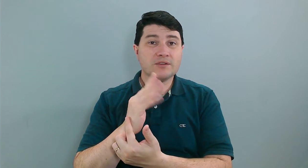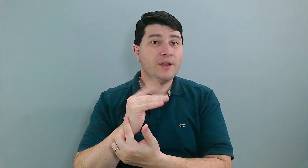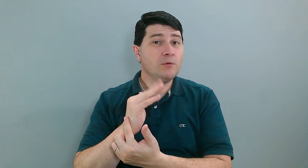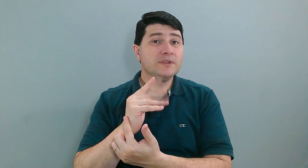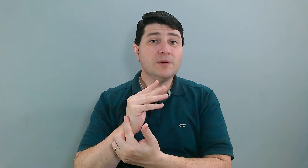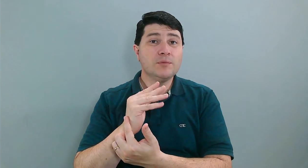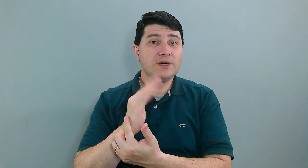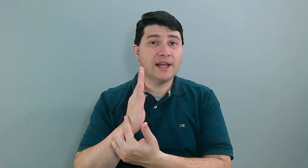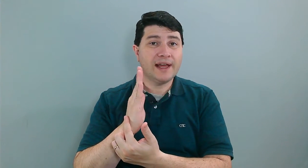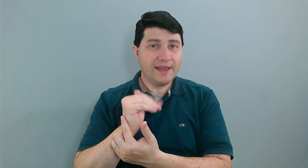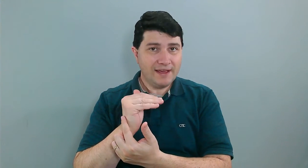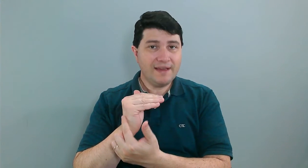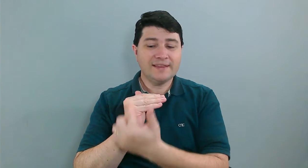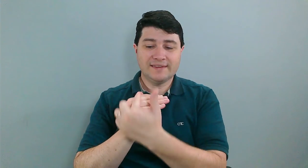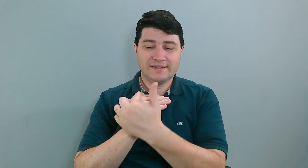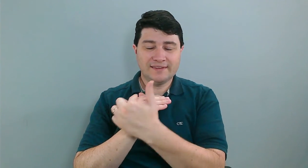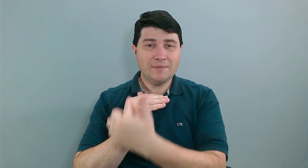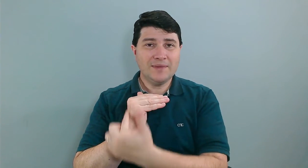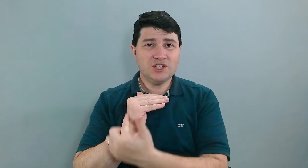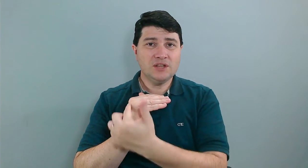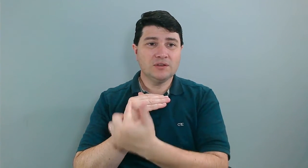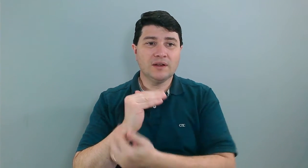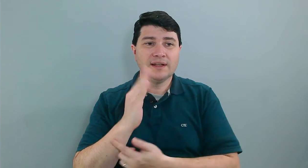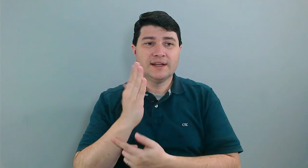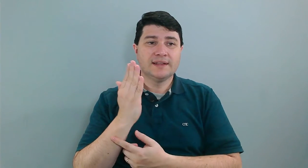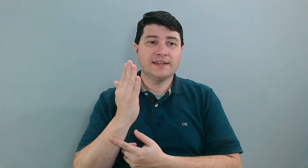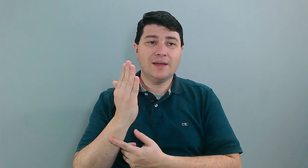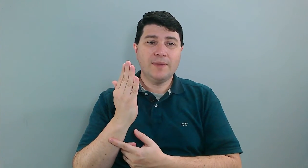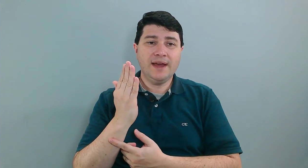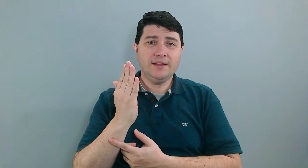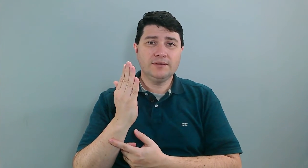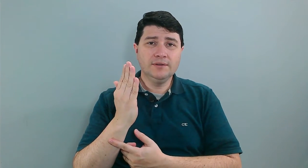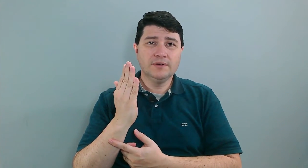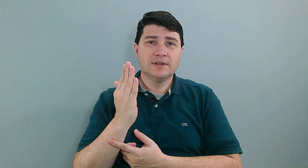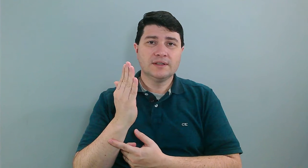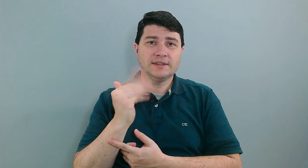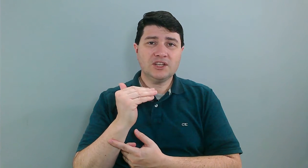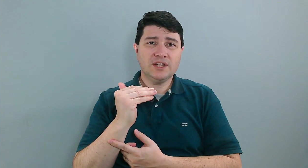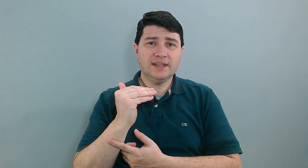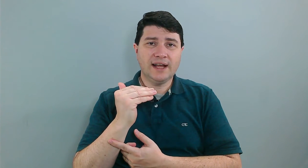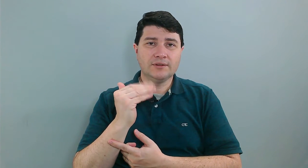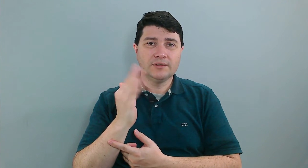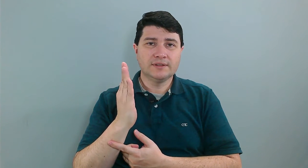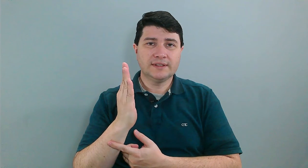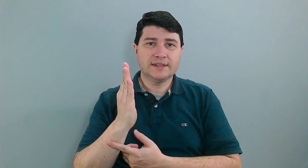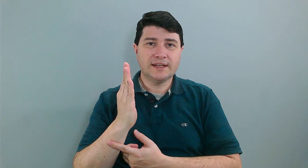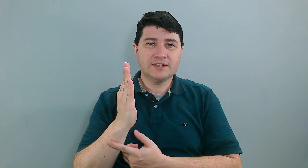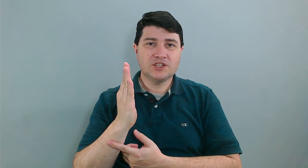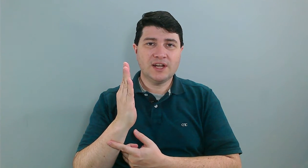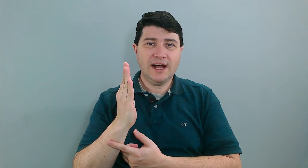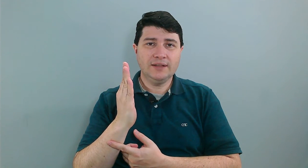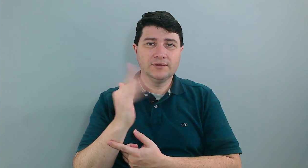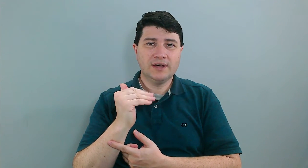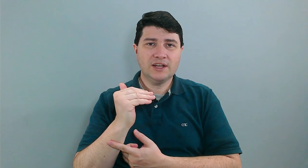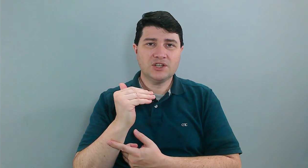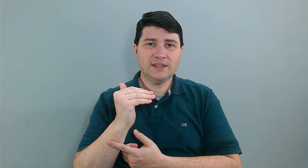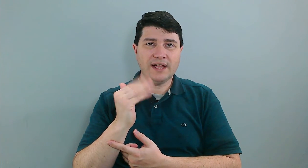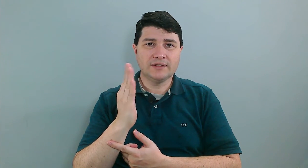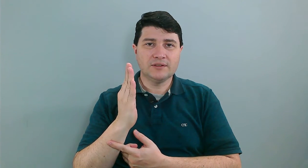um tamborilar, tá mexendo, ó. Tá aberto, tá achatado. Tá esticado, achatado.